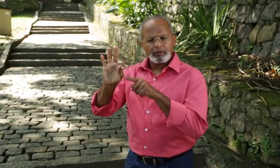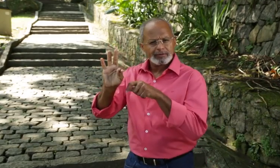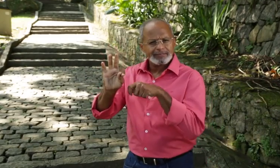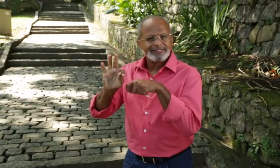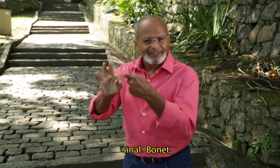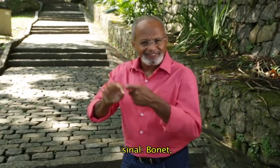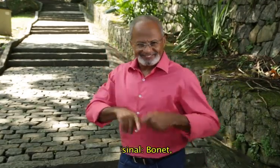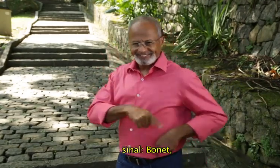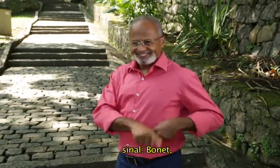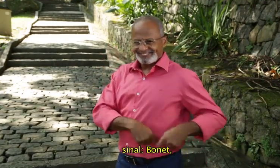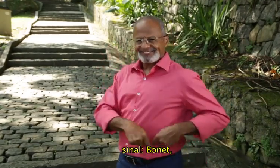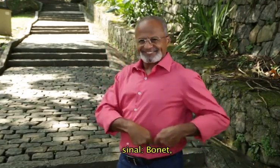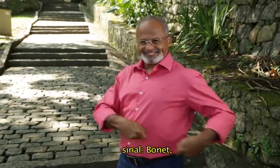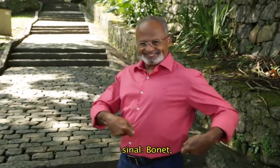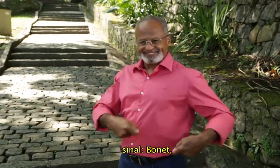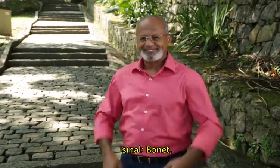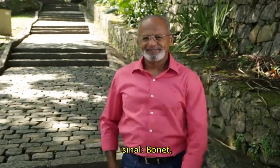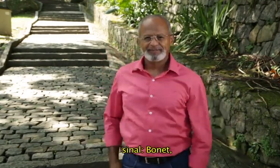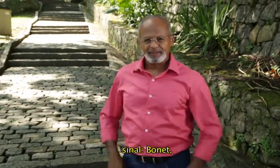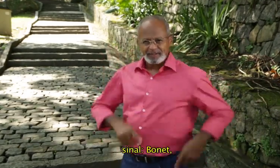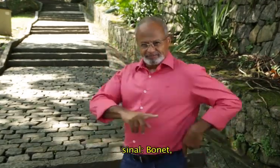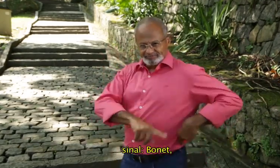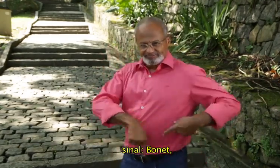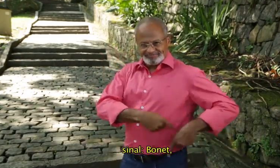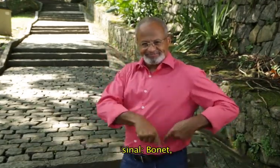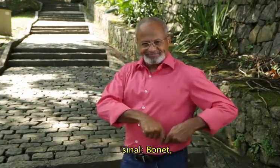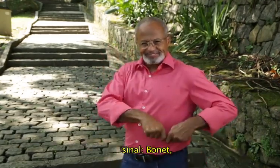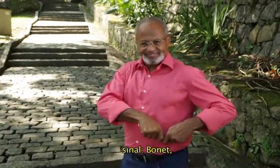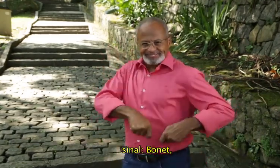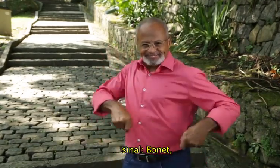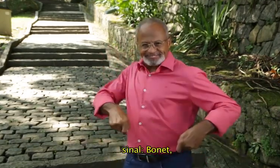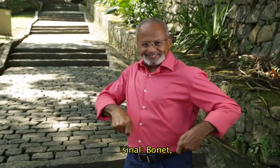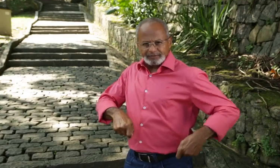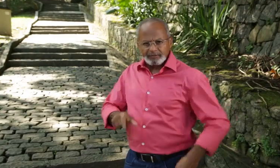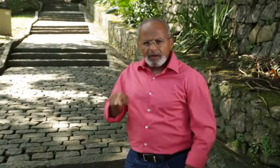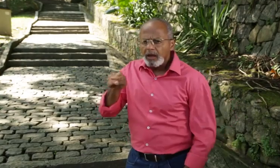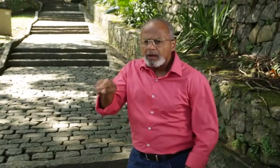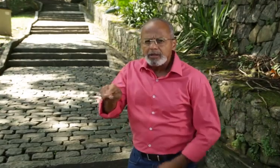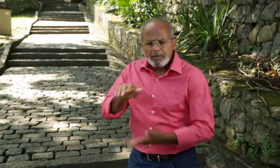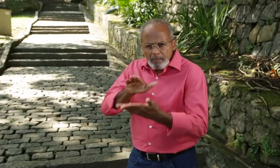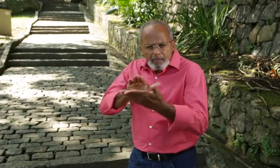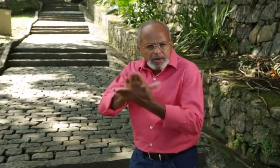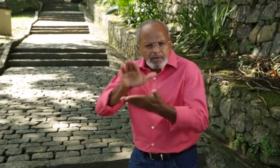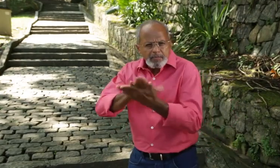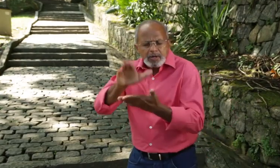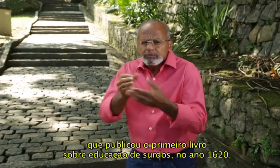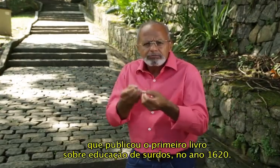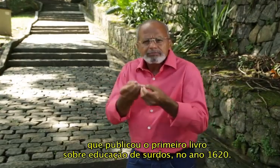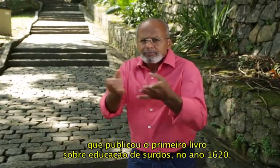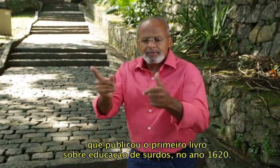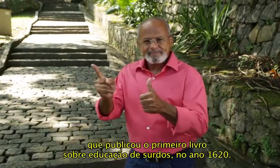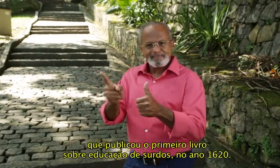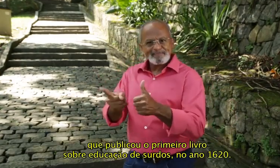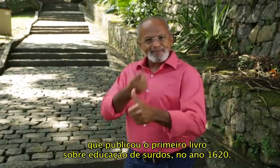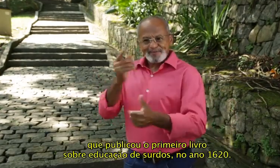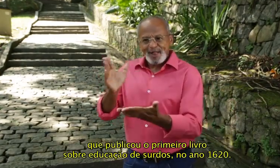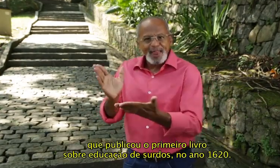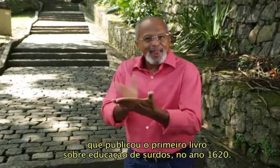Sinal Bonet. que publicou o primeiro